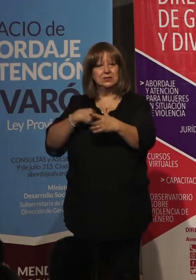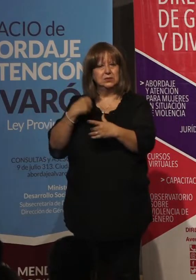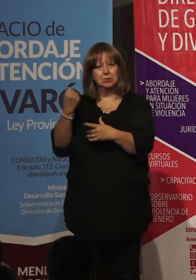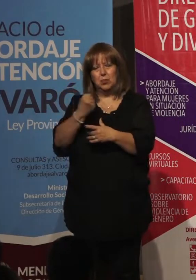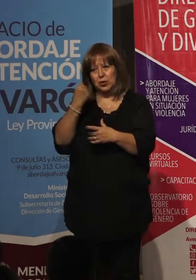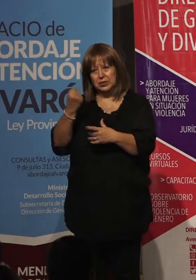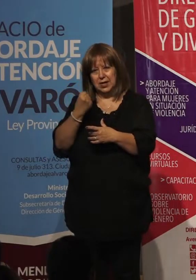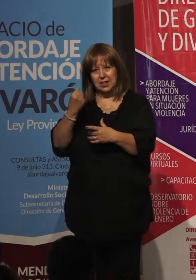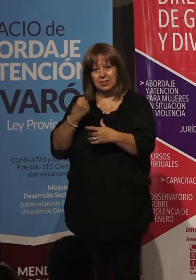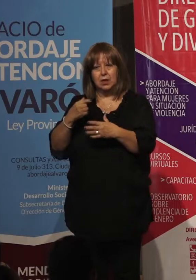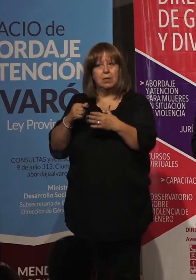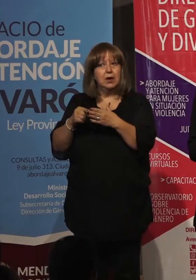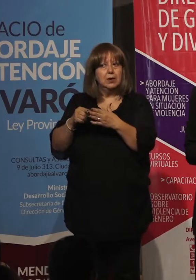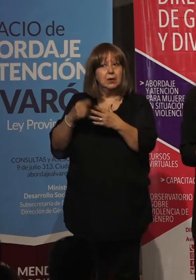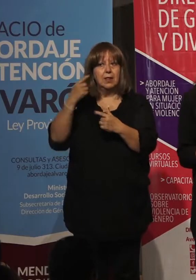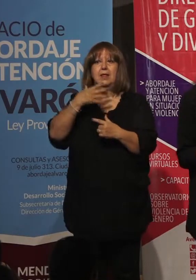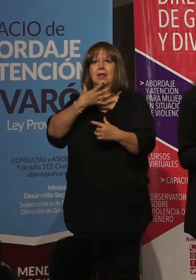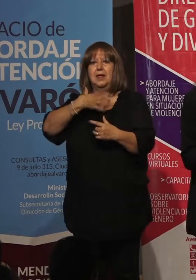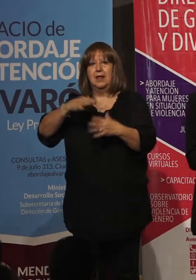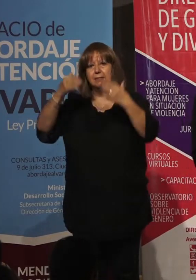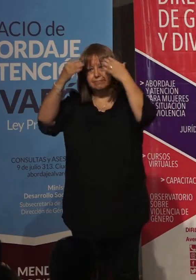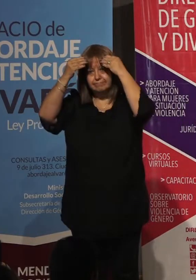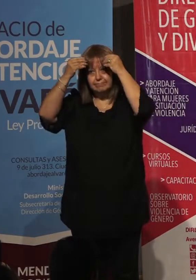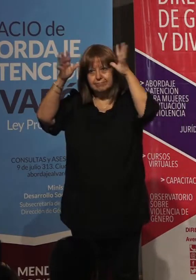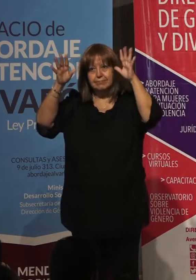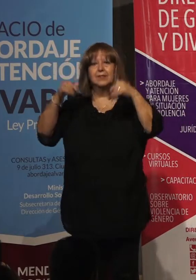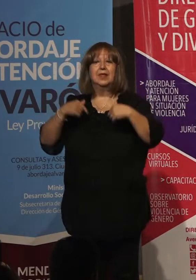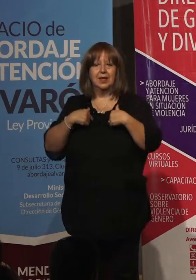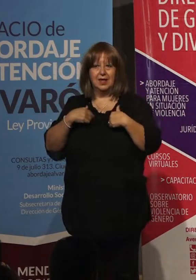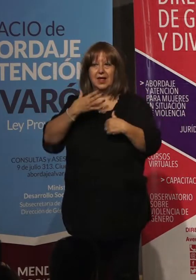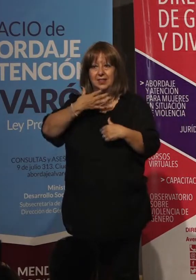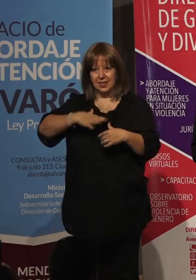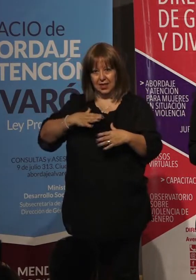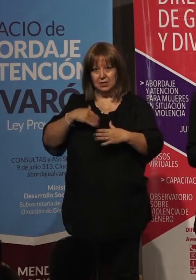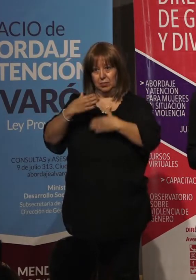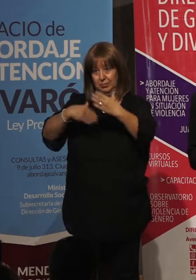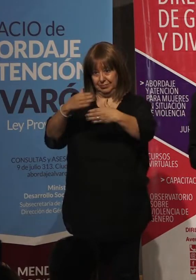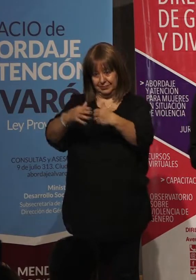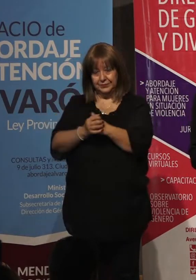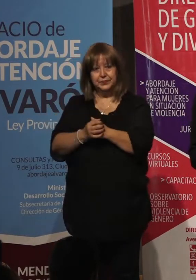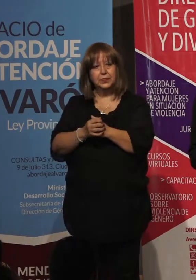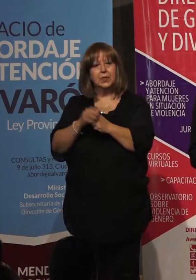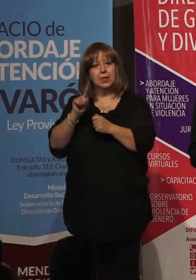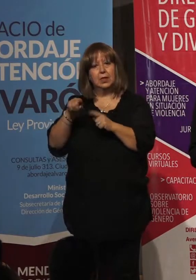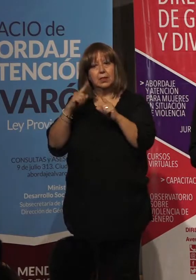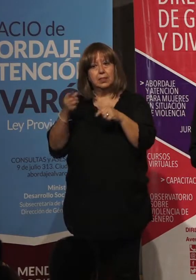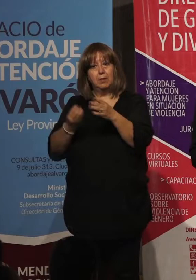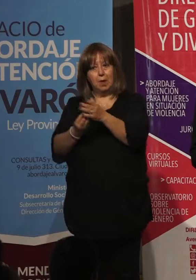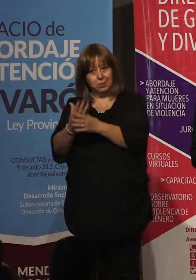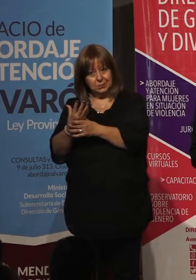es una semilla que nos lleva a la acción. Tenemos también, hemos creado,